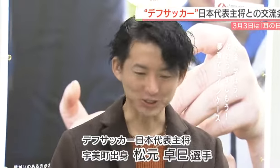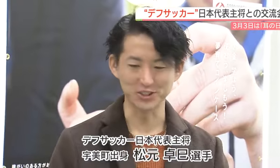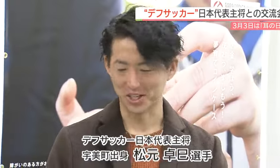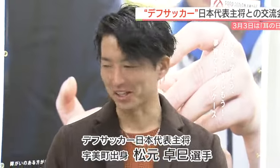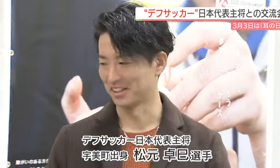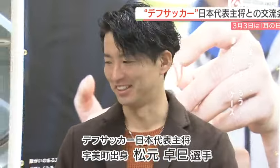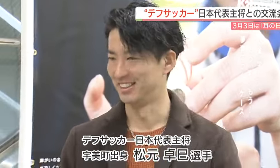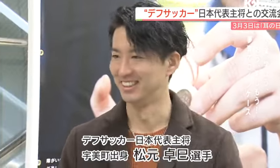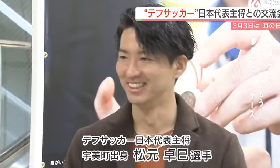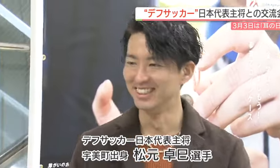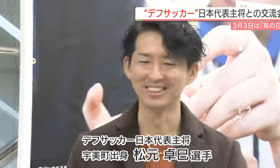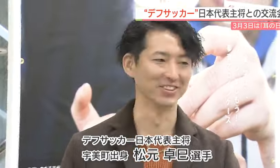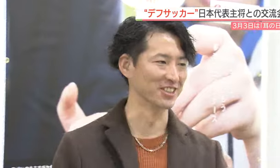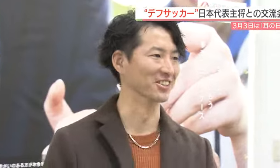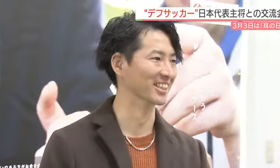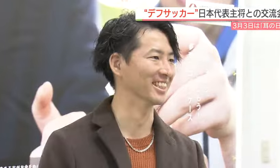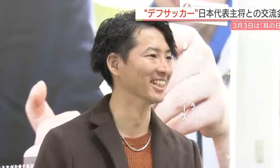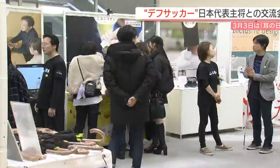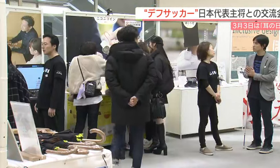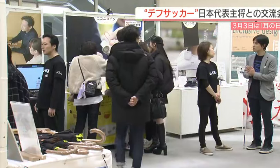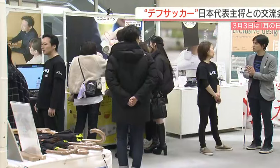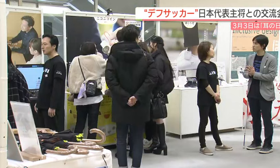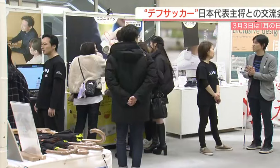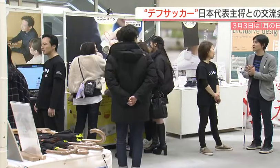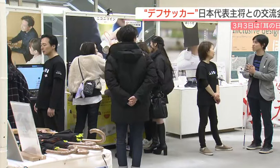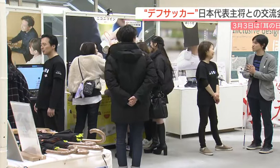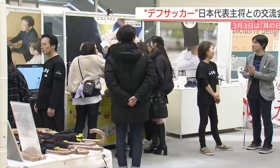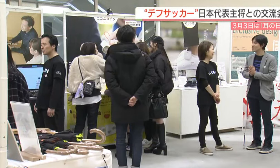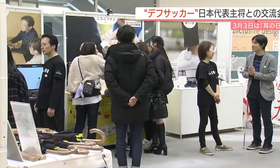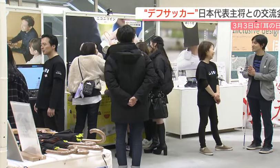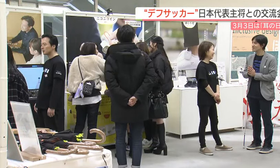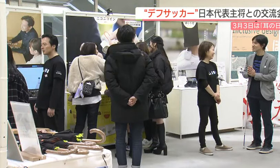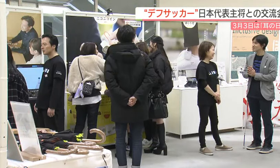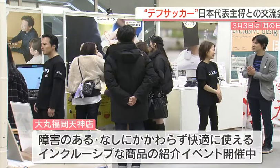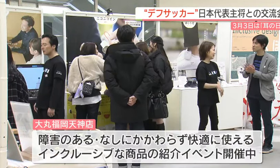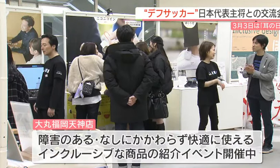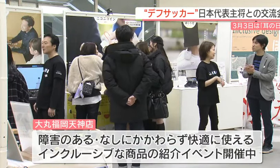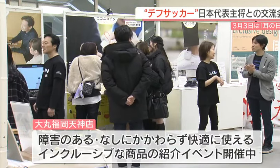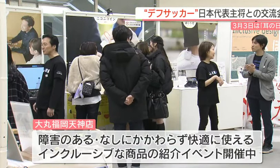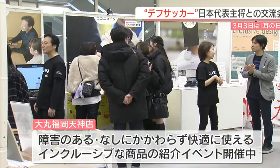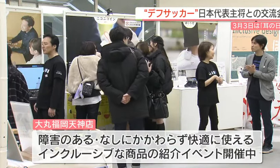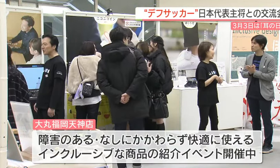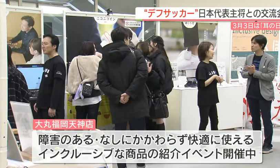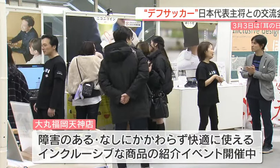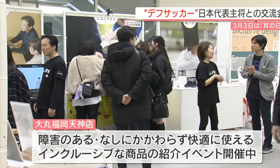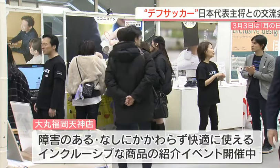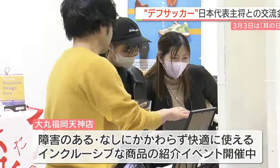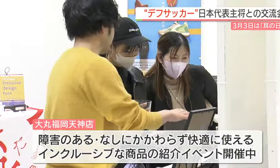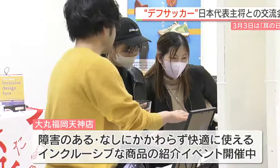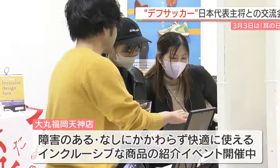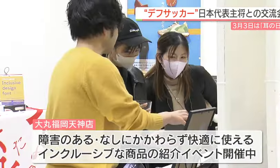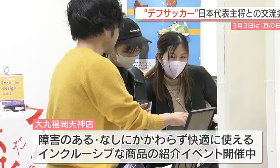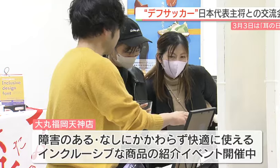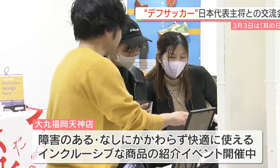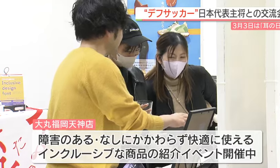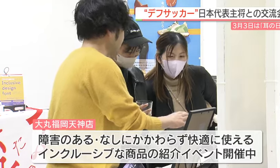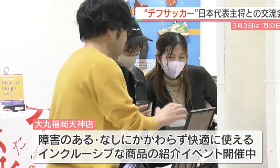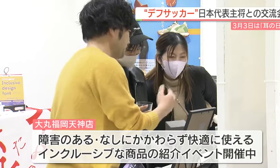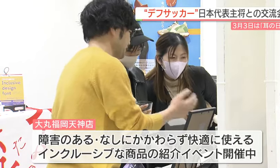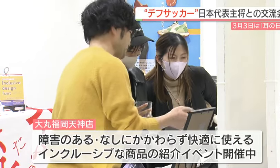町出身の松本拓海選手です。大丸では障害のあるなしなどにかかわらず誰でも快適に